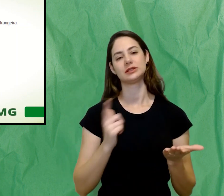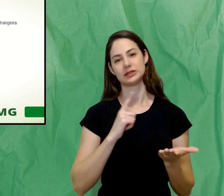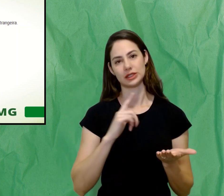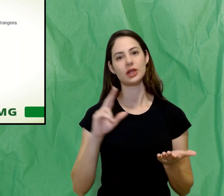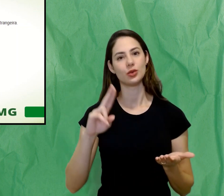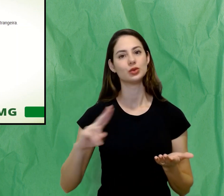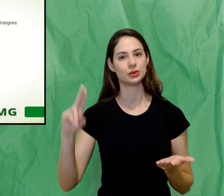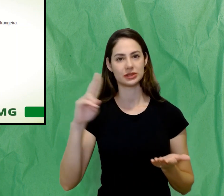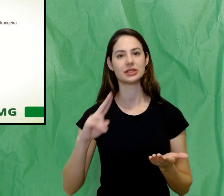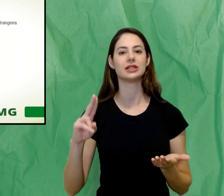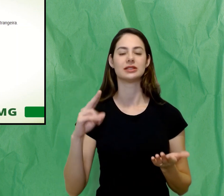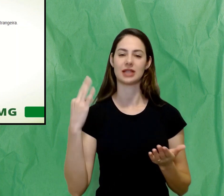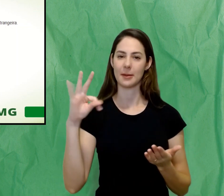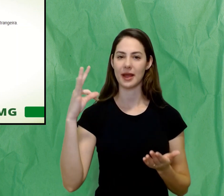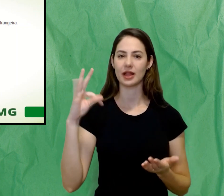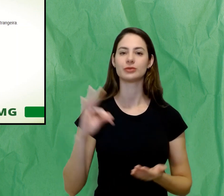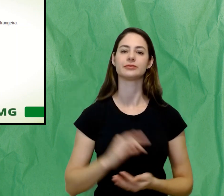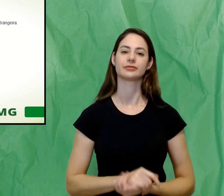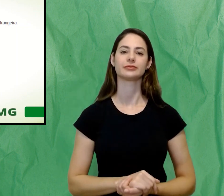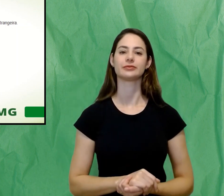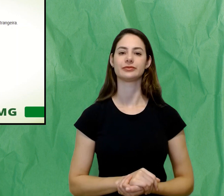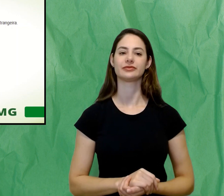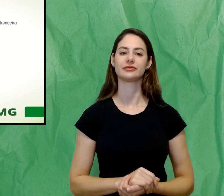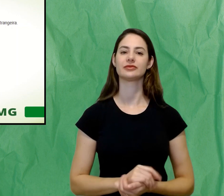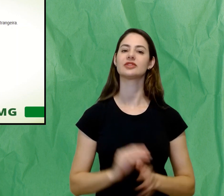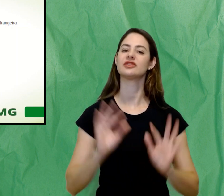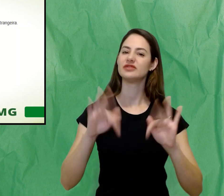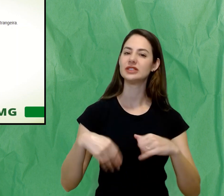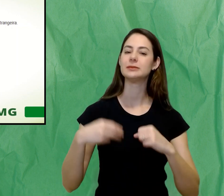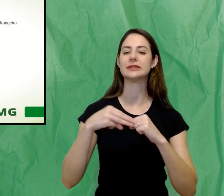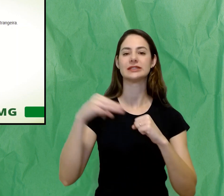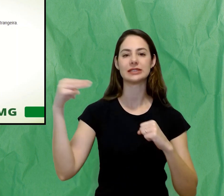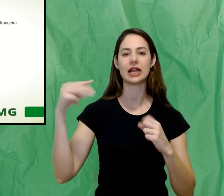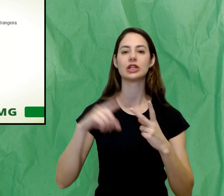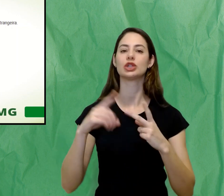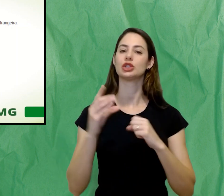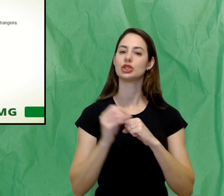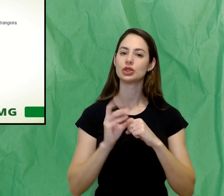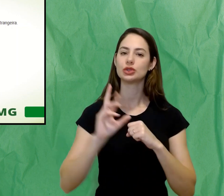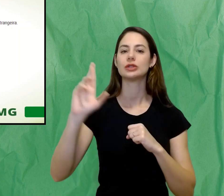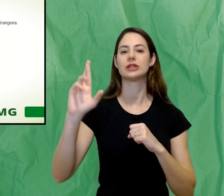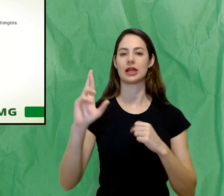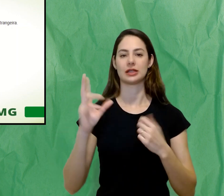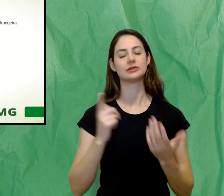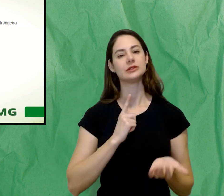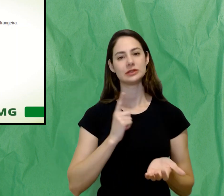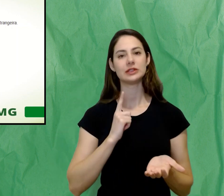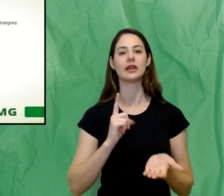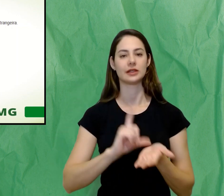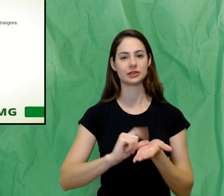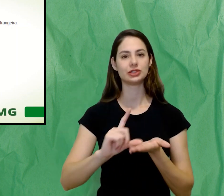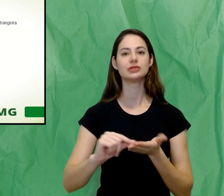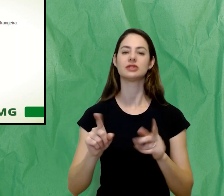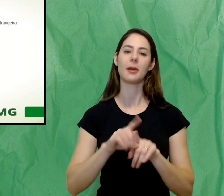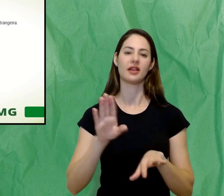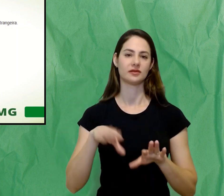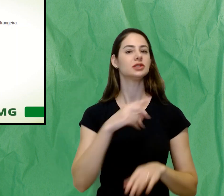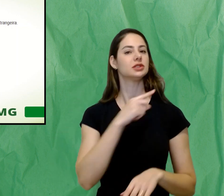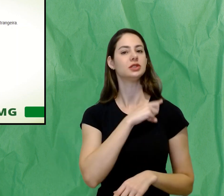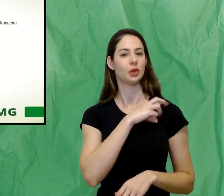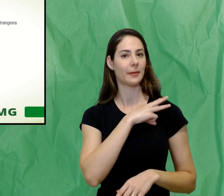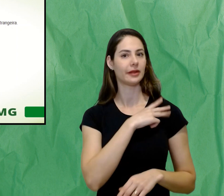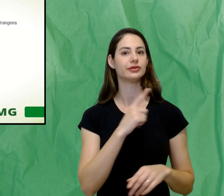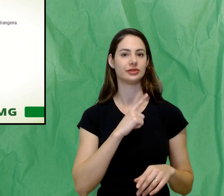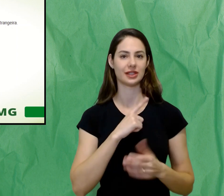nos trabalhos após a finalização dos nossos mestrados, doutorados, enfim, e por que não do ensino médio também. Então,